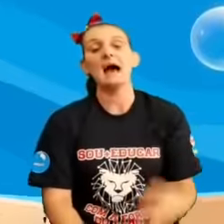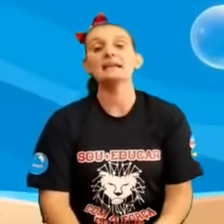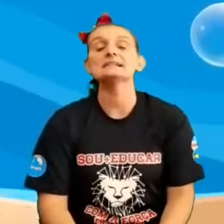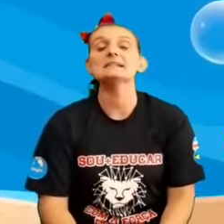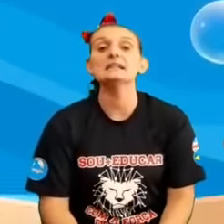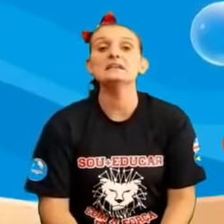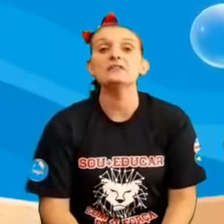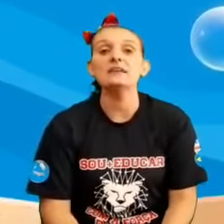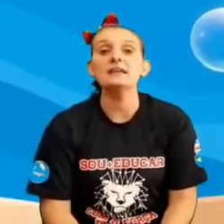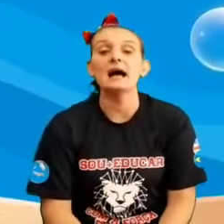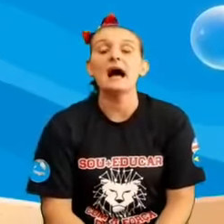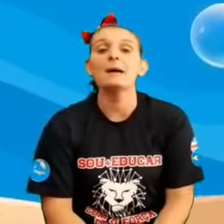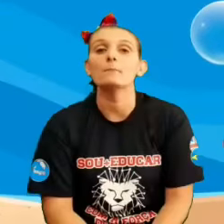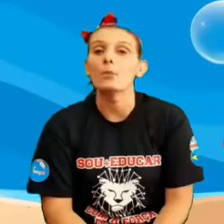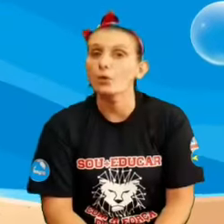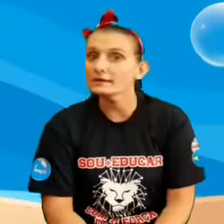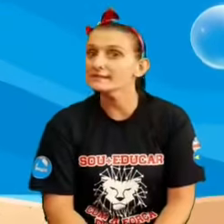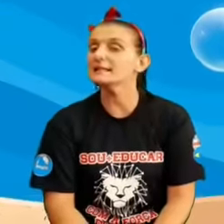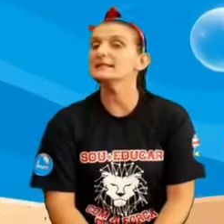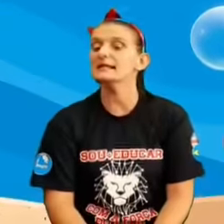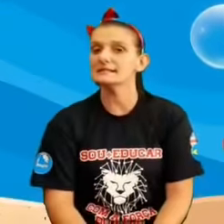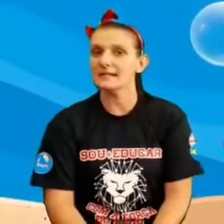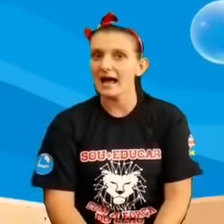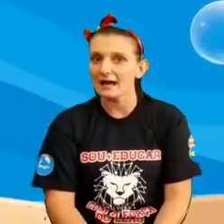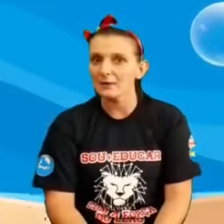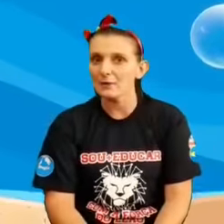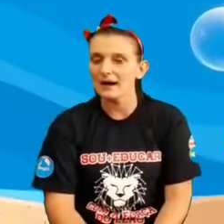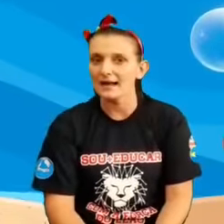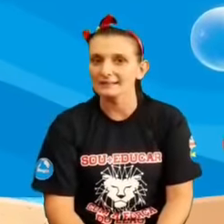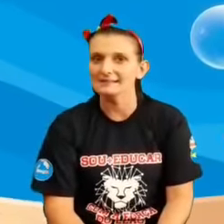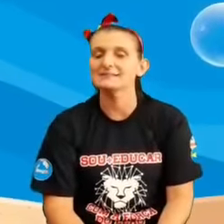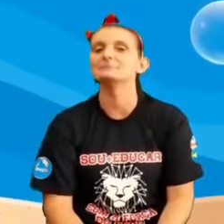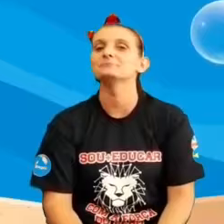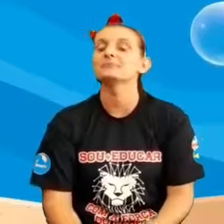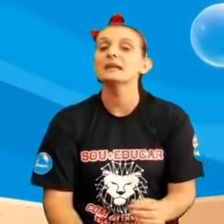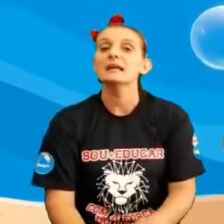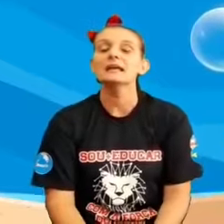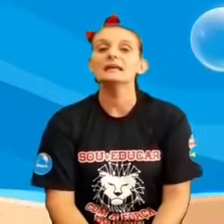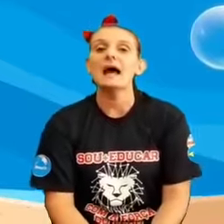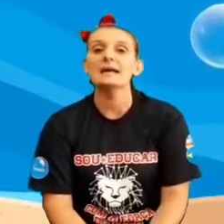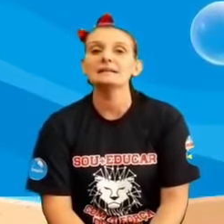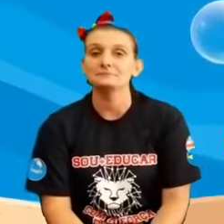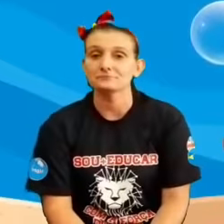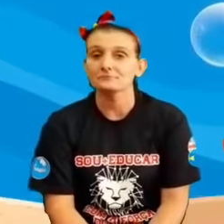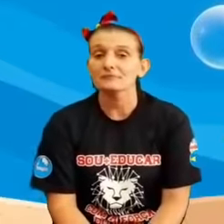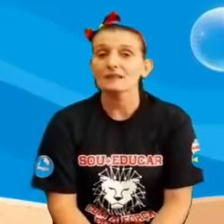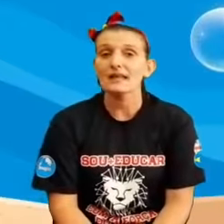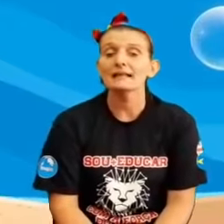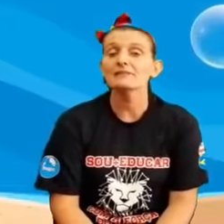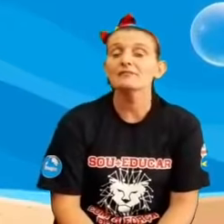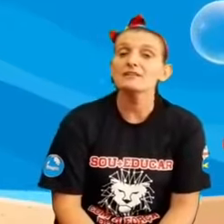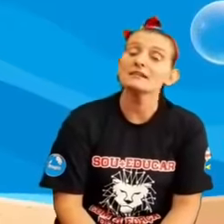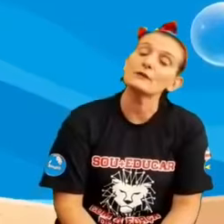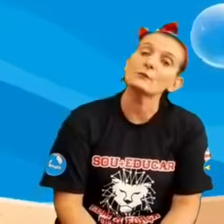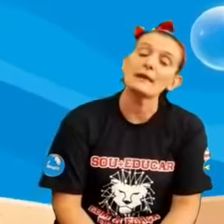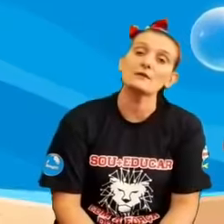Iara significa a moça das águas. Iara, ela vive lá no meio